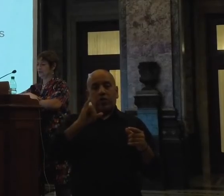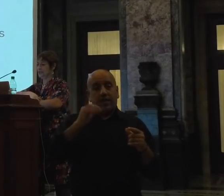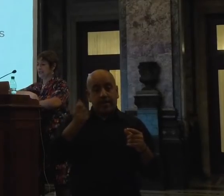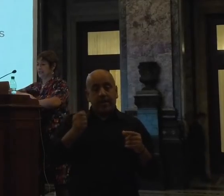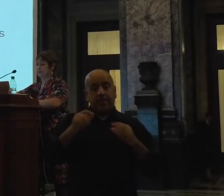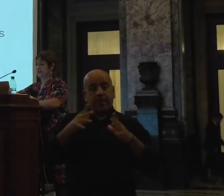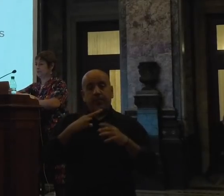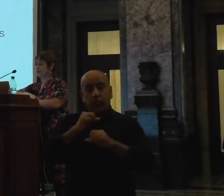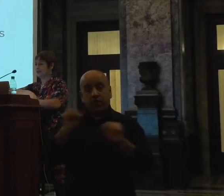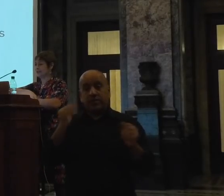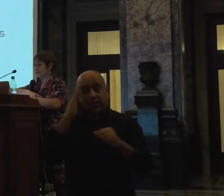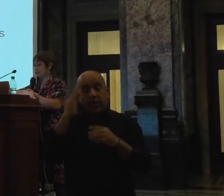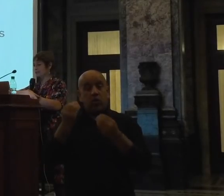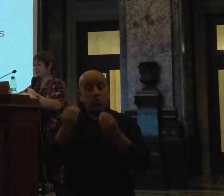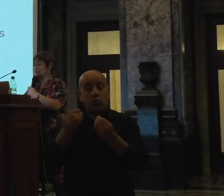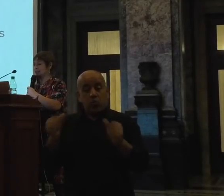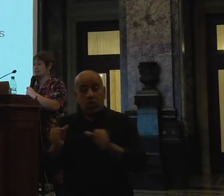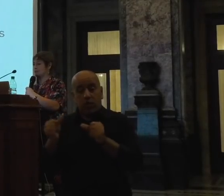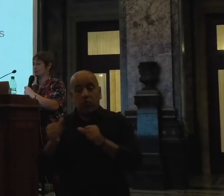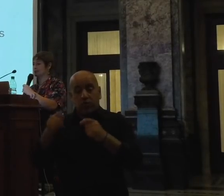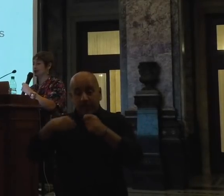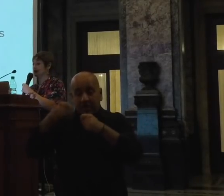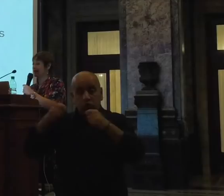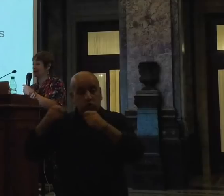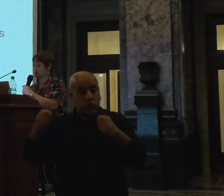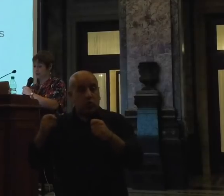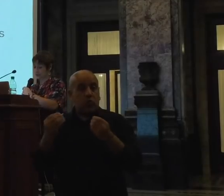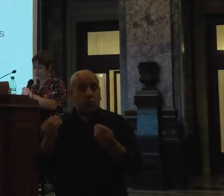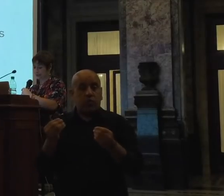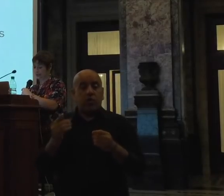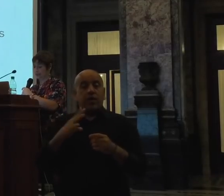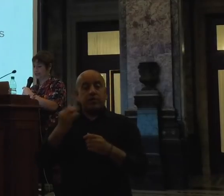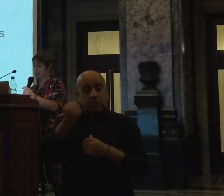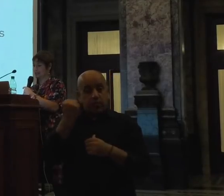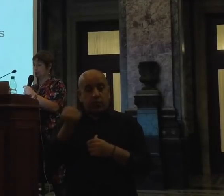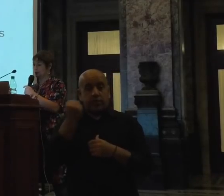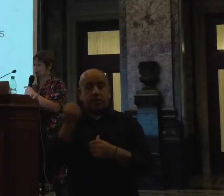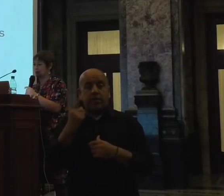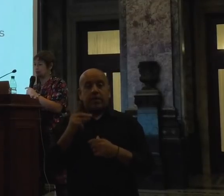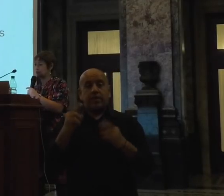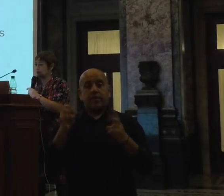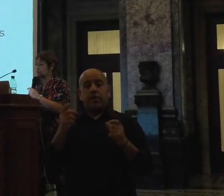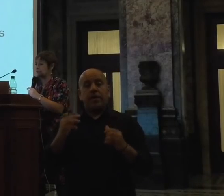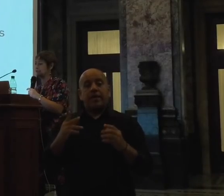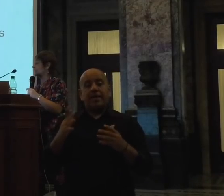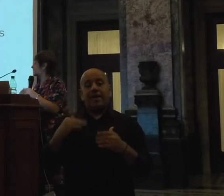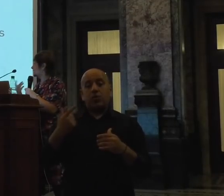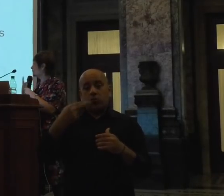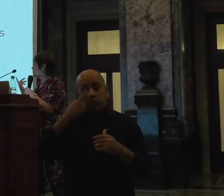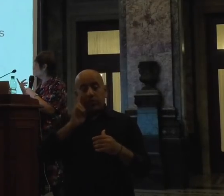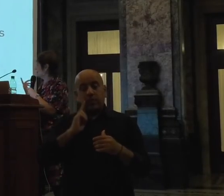diagnóstico y para poder así incluir medidas de comportamiento. Creo que es muy importante incluir medidas de comportamiento y fisiológicas